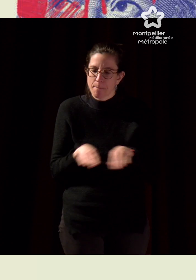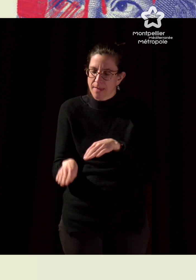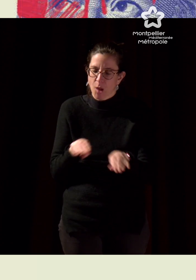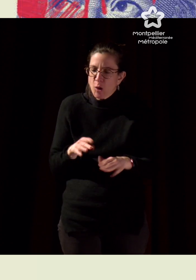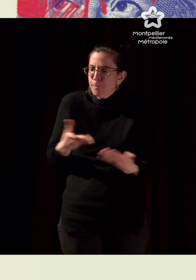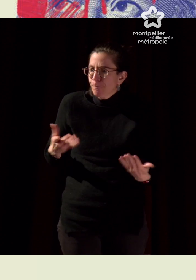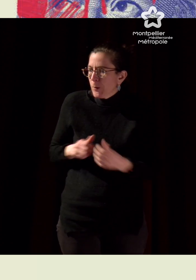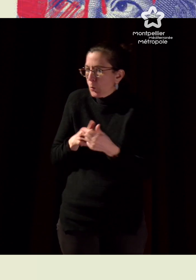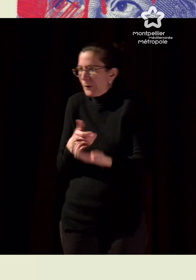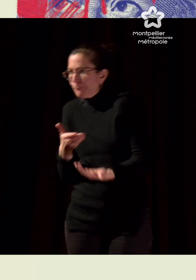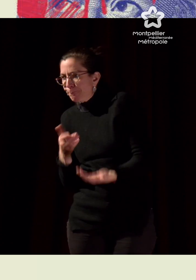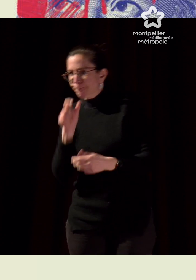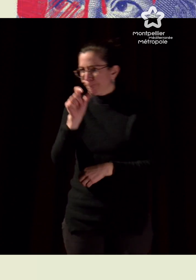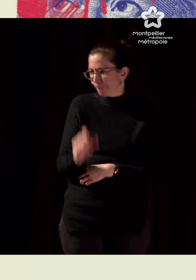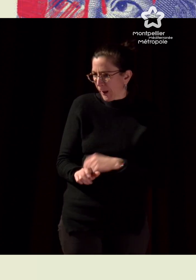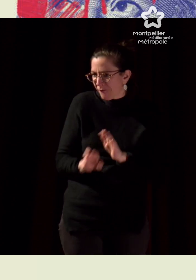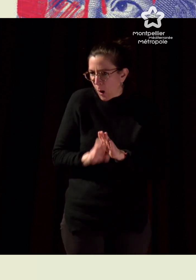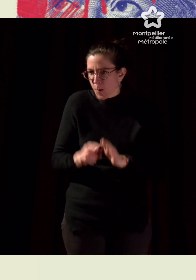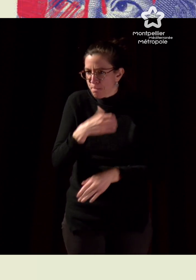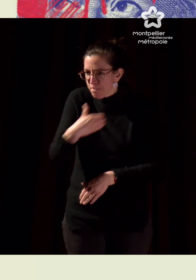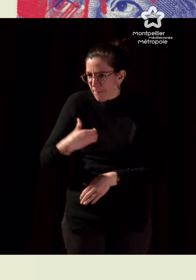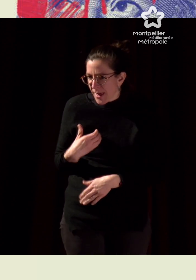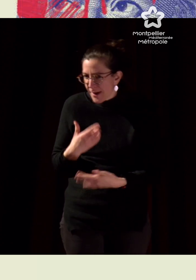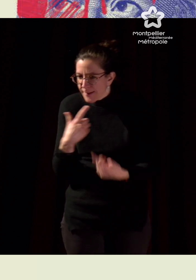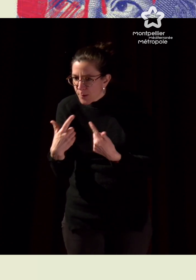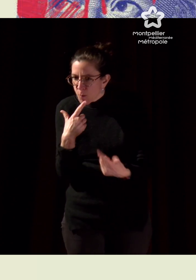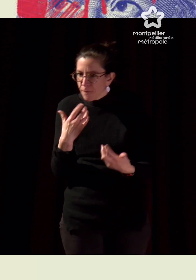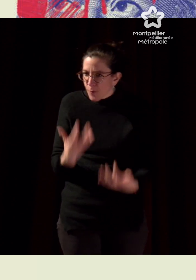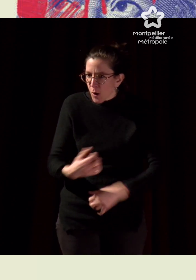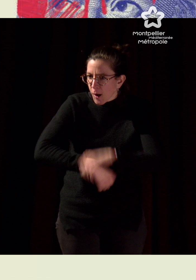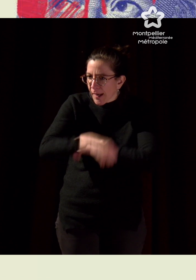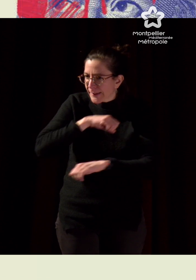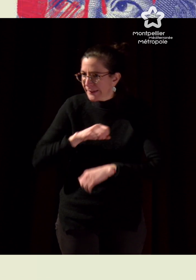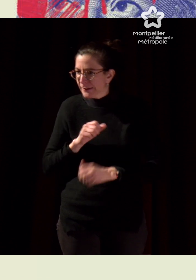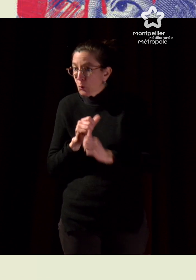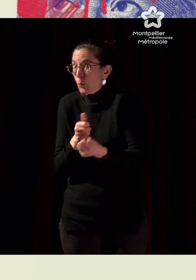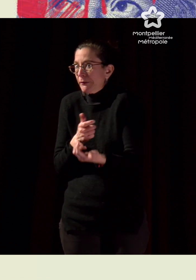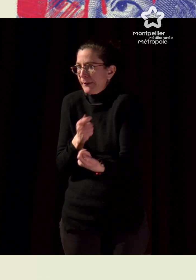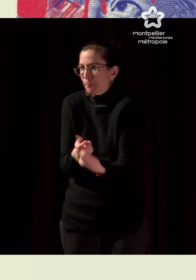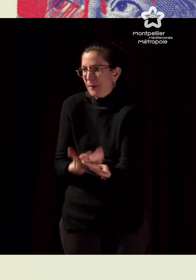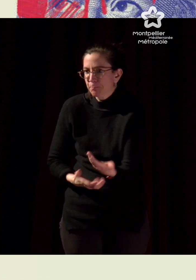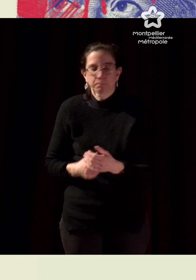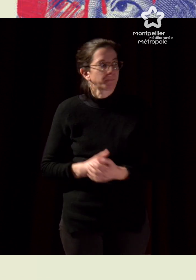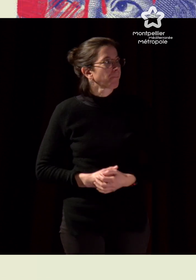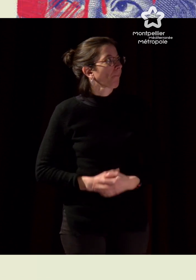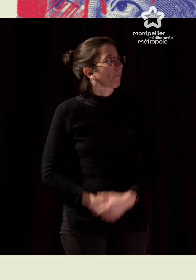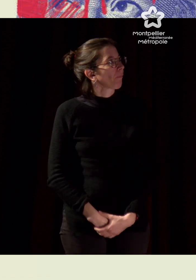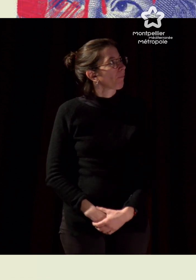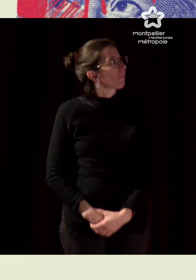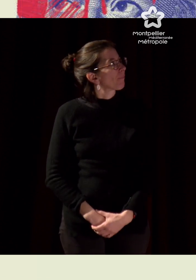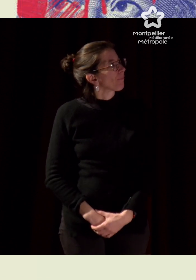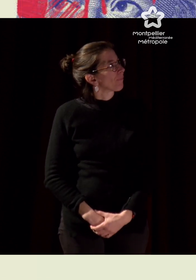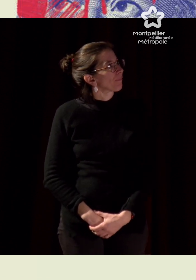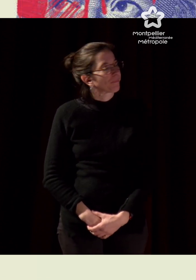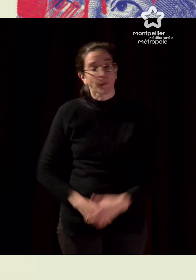comment le maire ou la personne avec qui on discute souhaite organiser ça. Donc, on fait